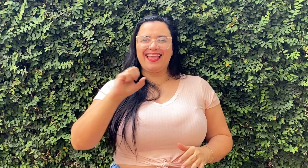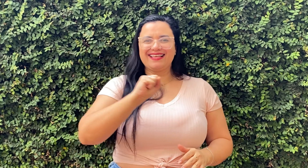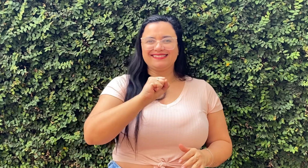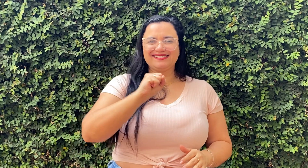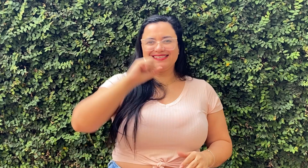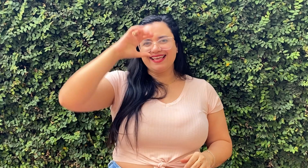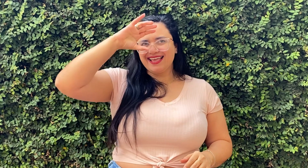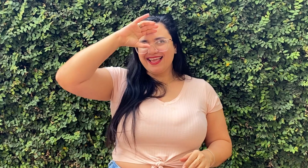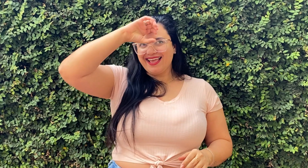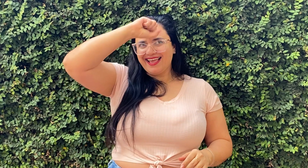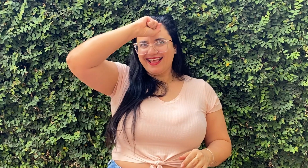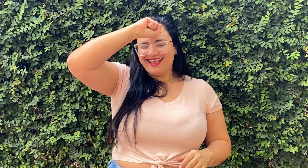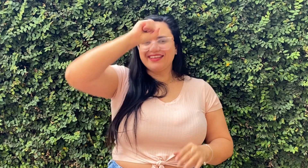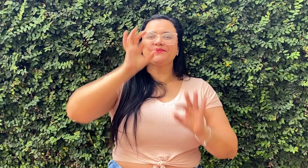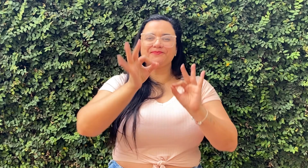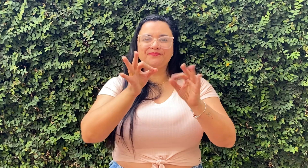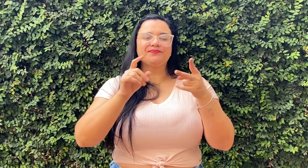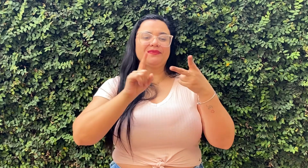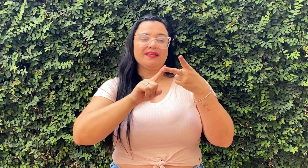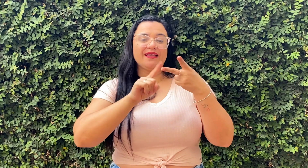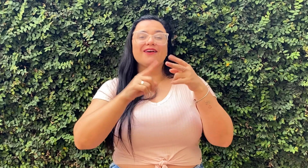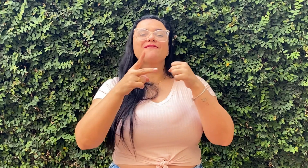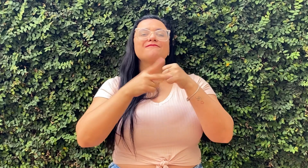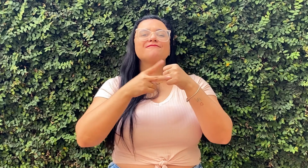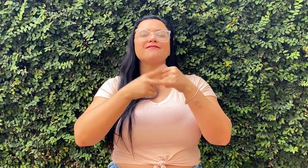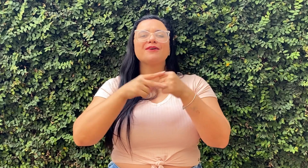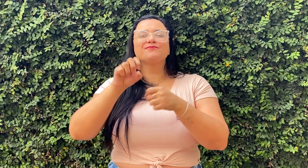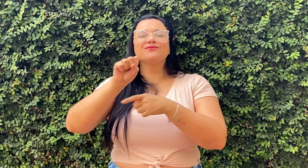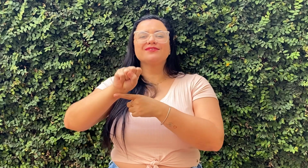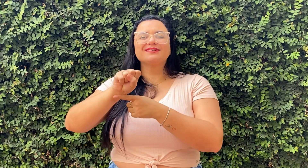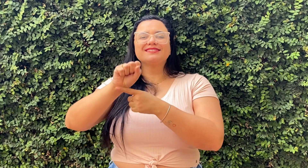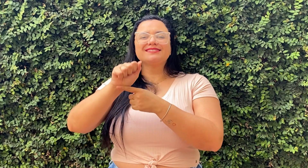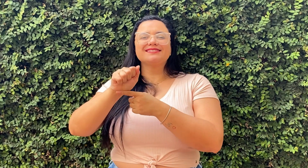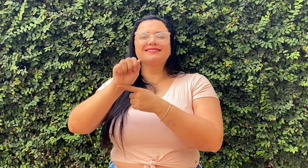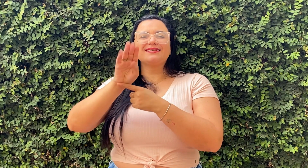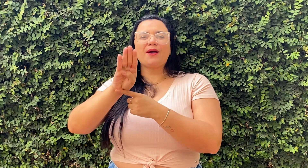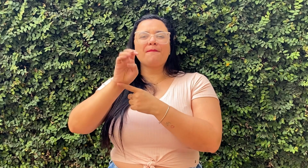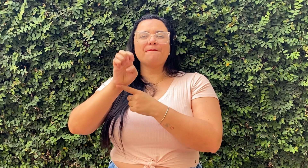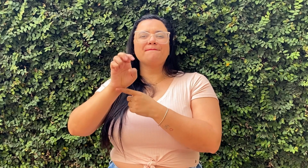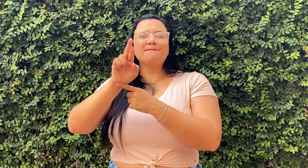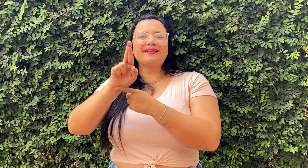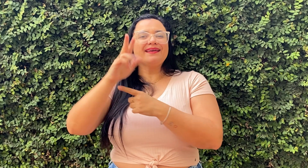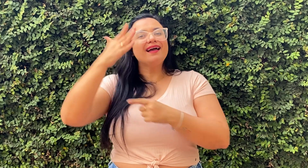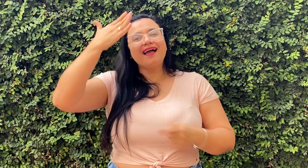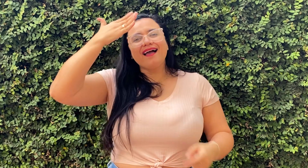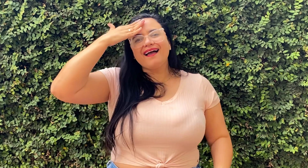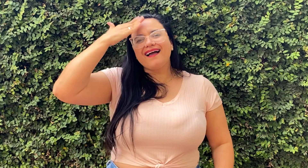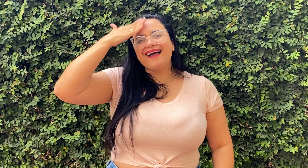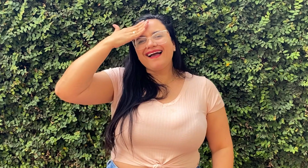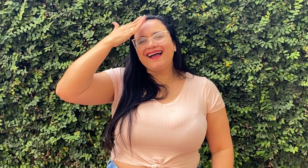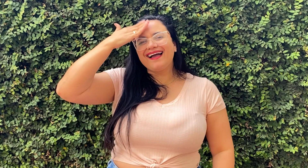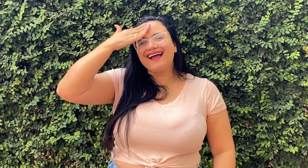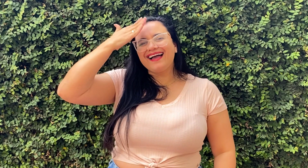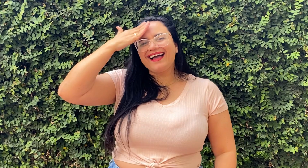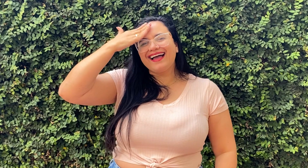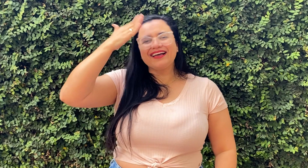São essas duas letras para formar um sinal. Temos o verbo também saber, por exemplo. Eu posso fazer dessa